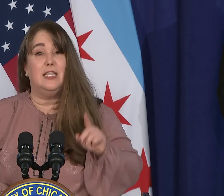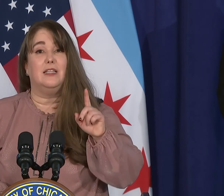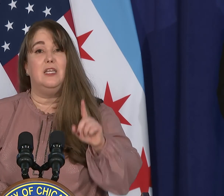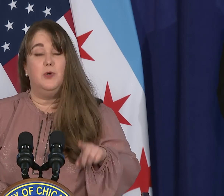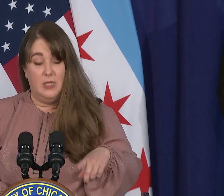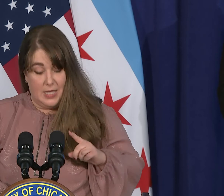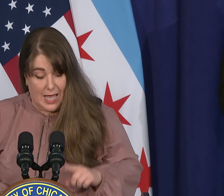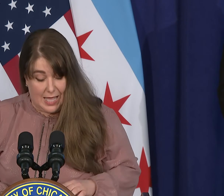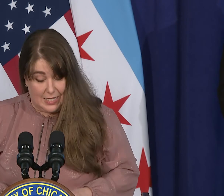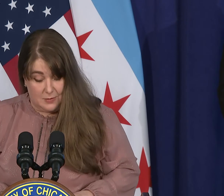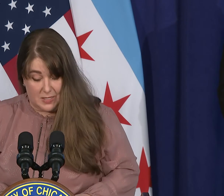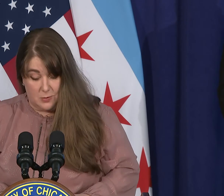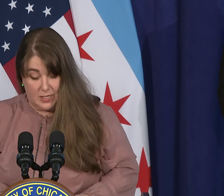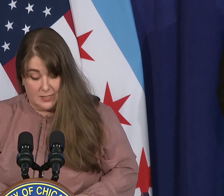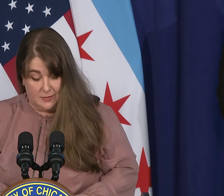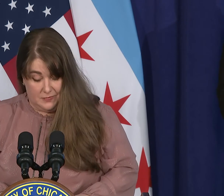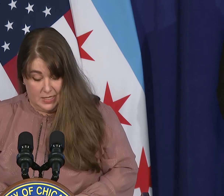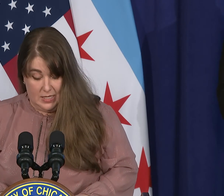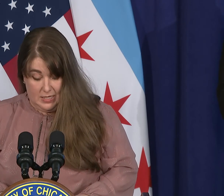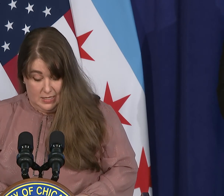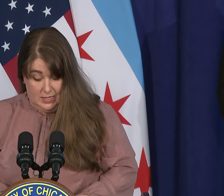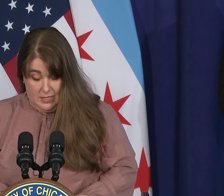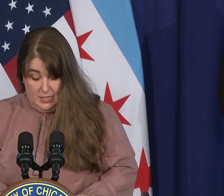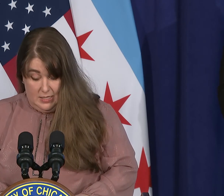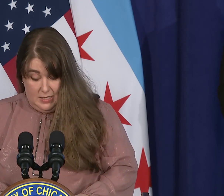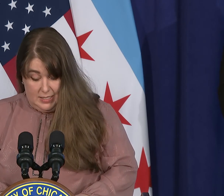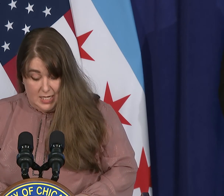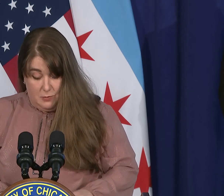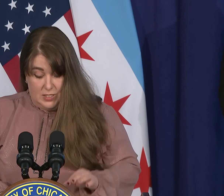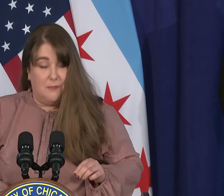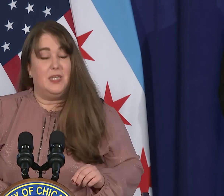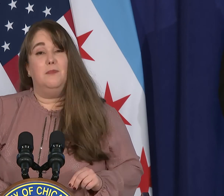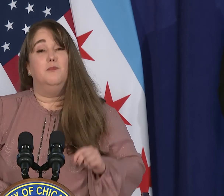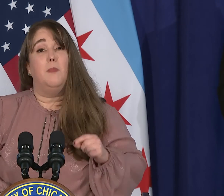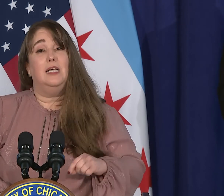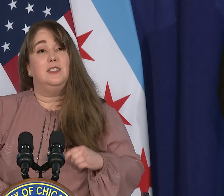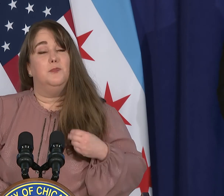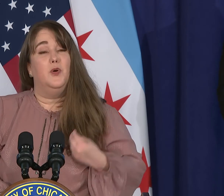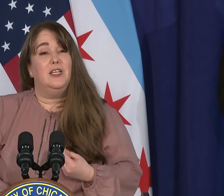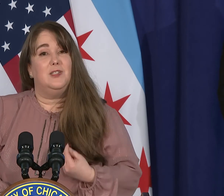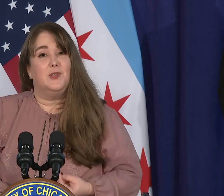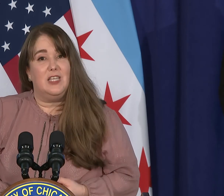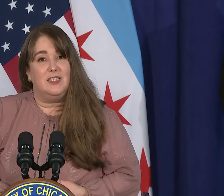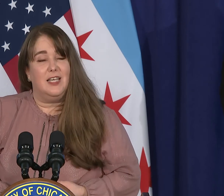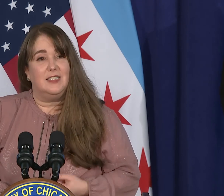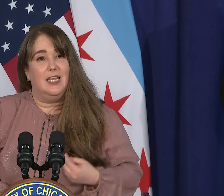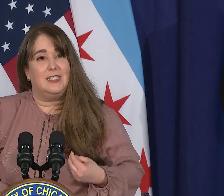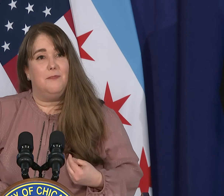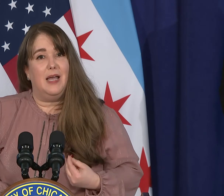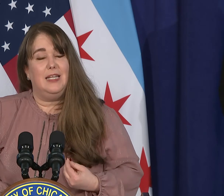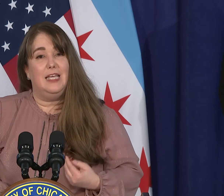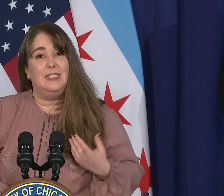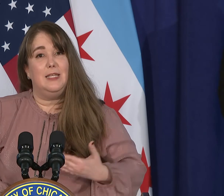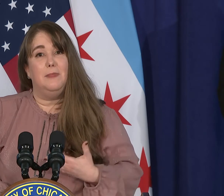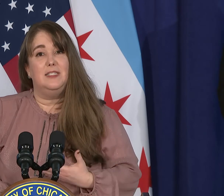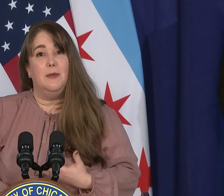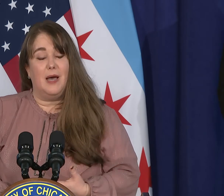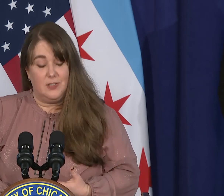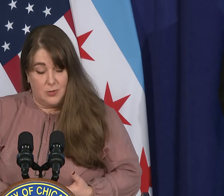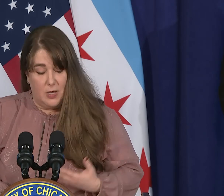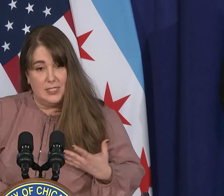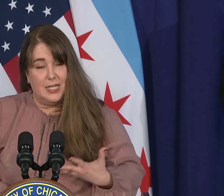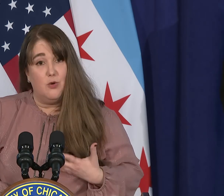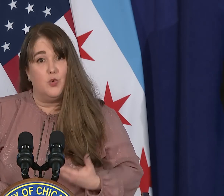acceso equitativo a las vacunas. Tenemos también más buenas noticias. Este mes